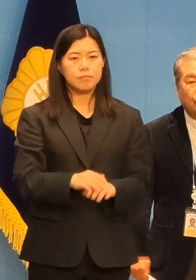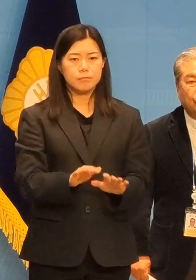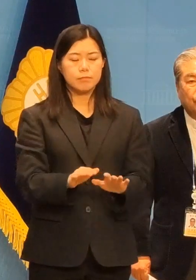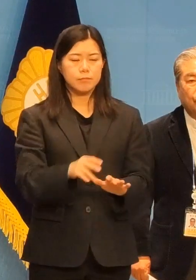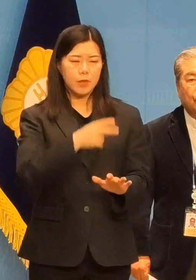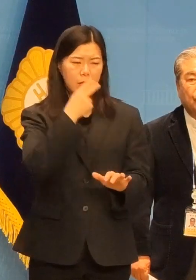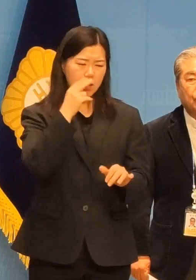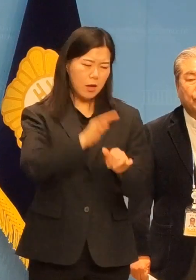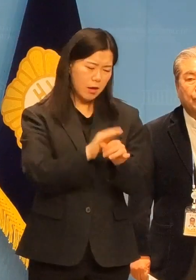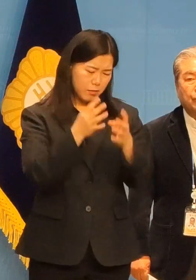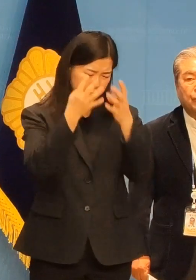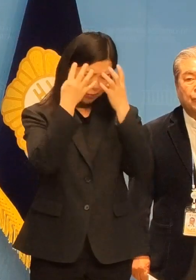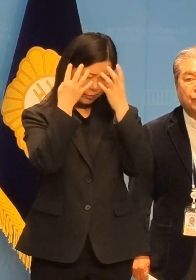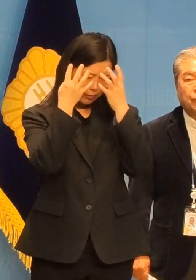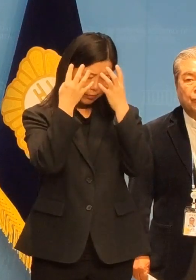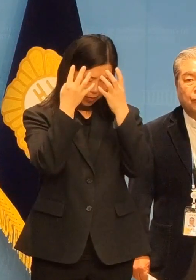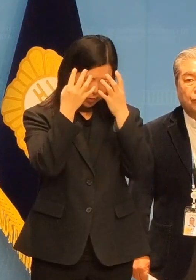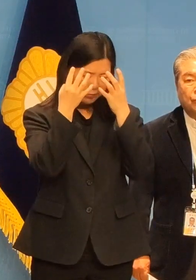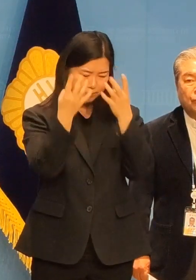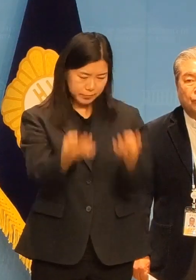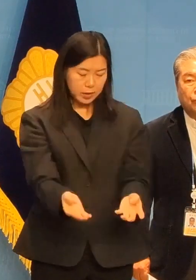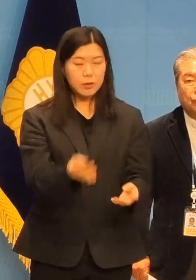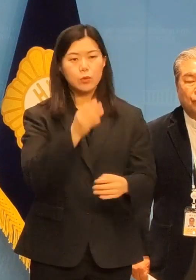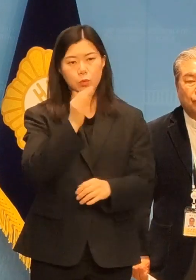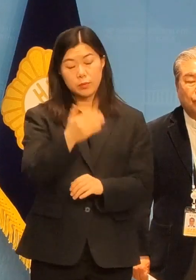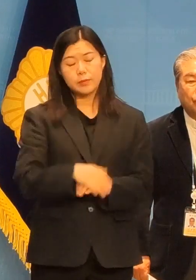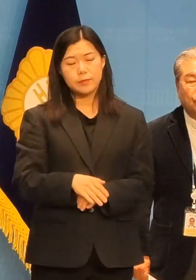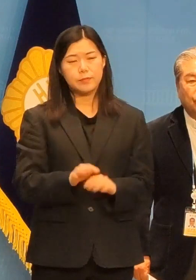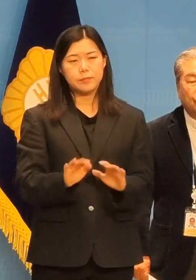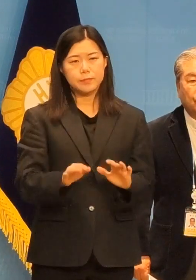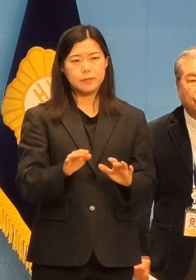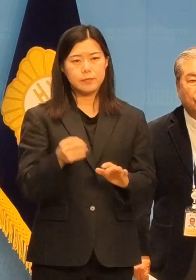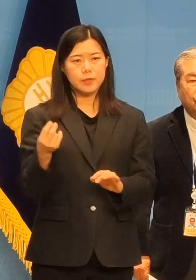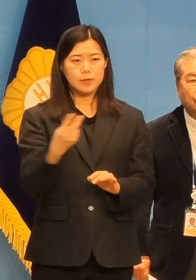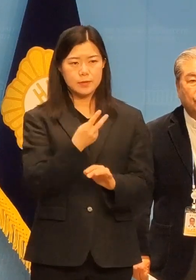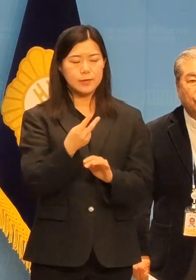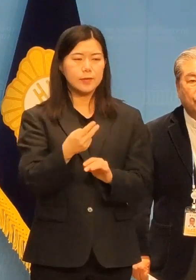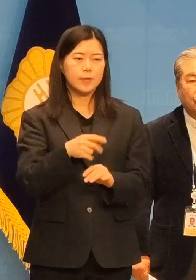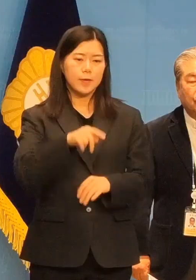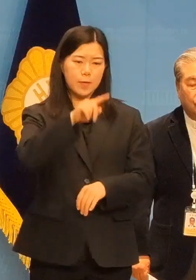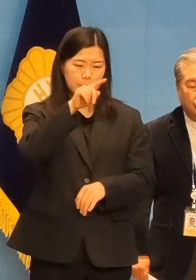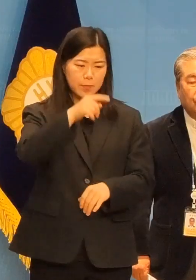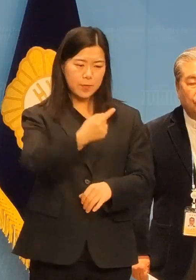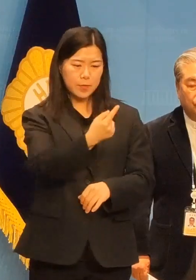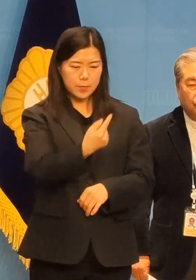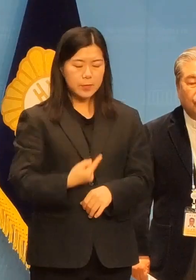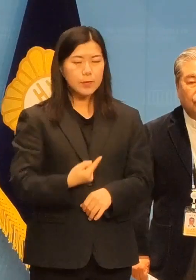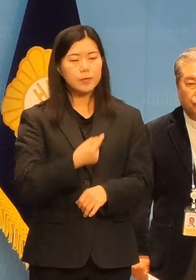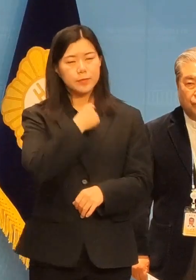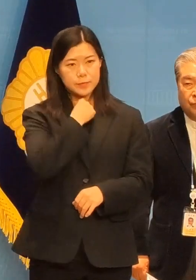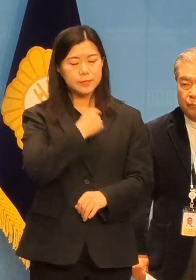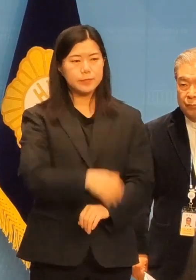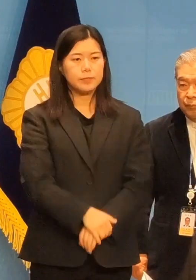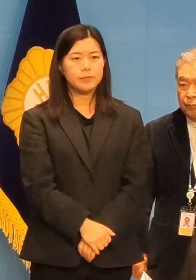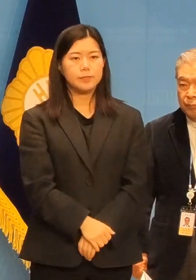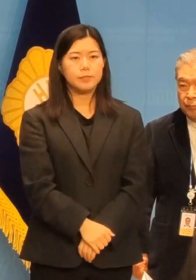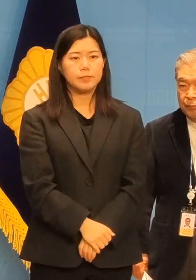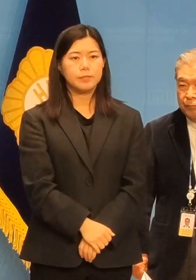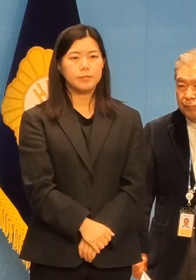억울한 옥살이를 벗어나서 우리의 곁으로 돌아오기를 간절히 희망합니다. 네,